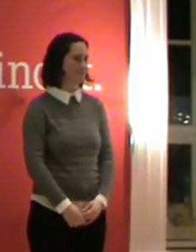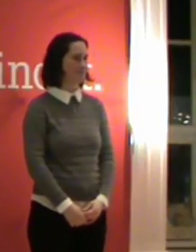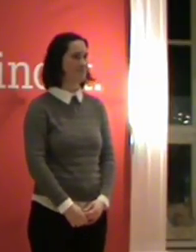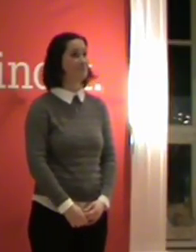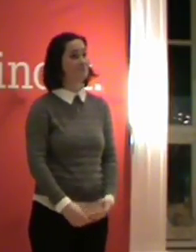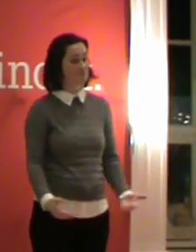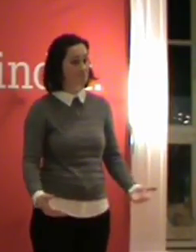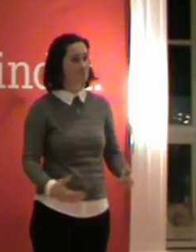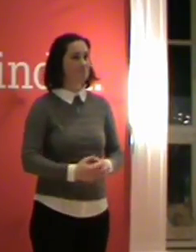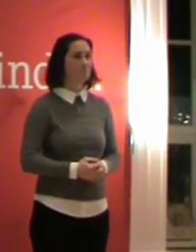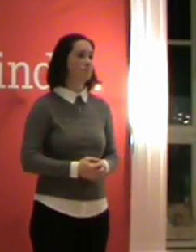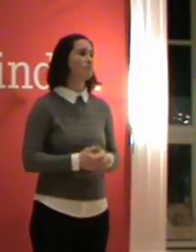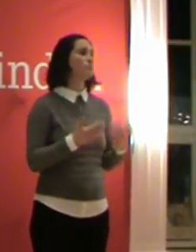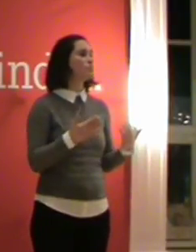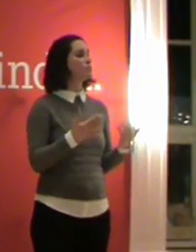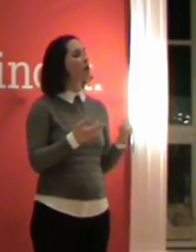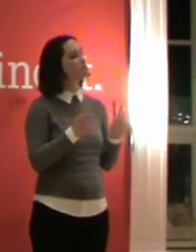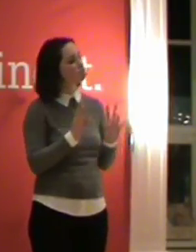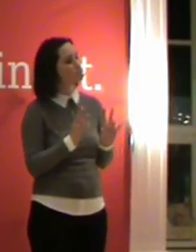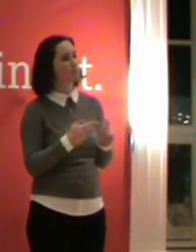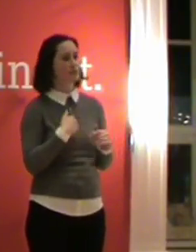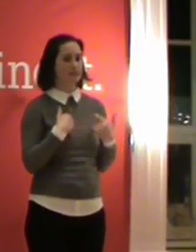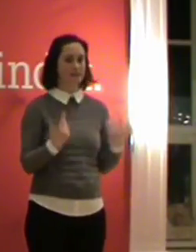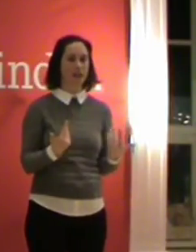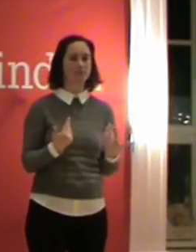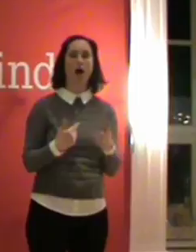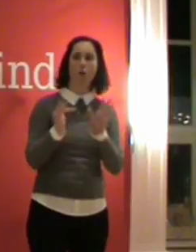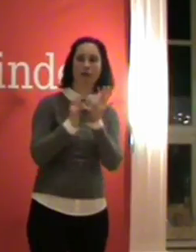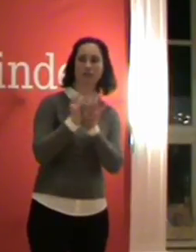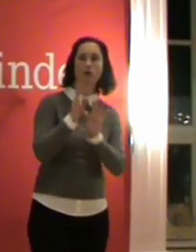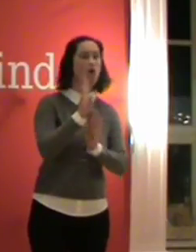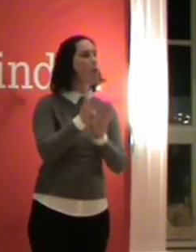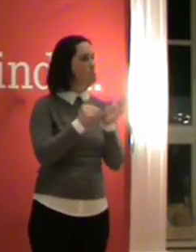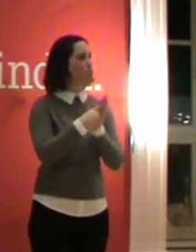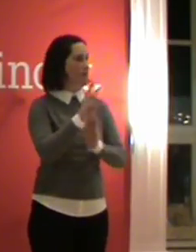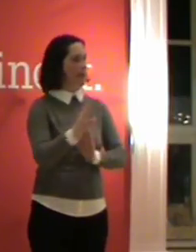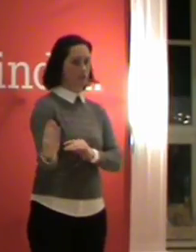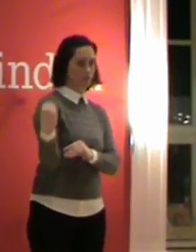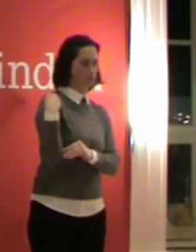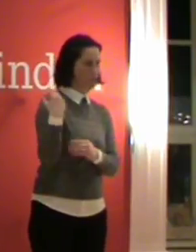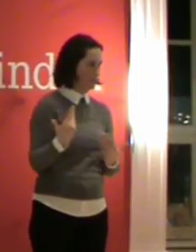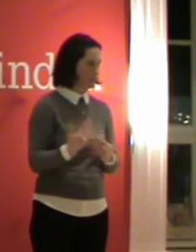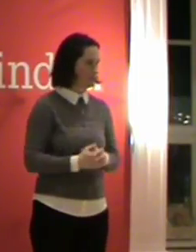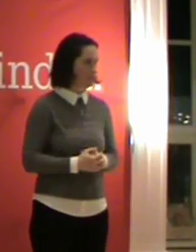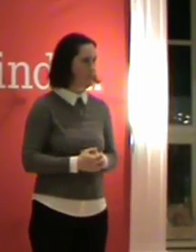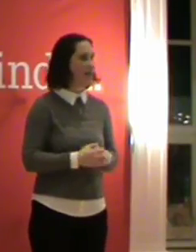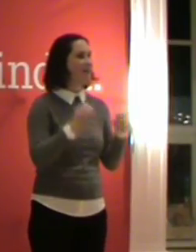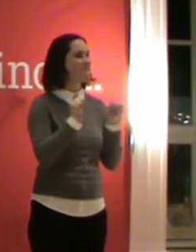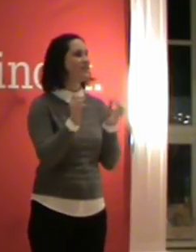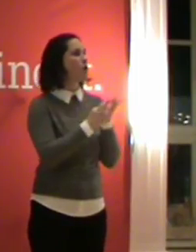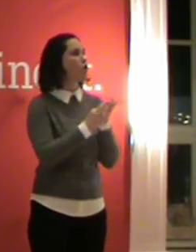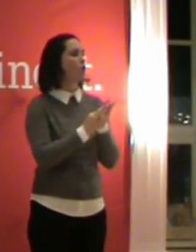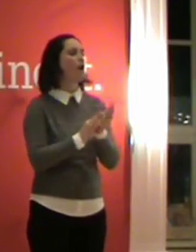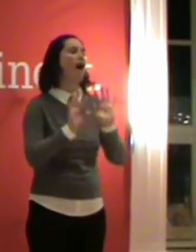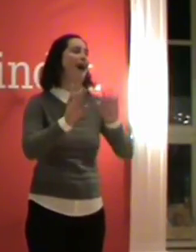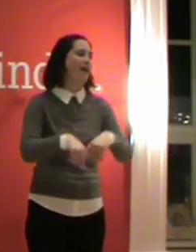Aber wenn man dann noch dazu sagt, in großer Ruhe, da bin ich auch mit Christoph Butterbecke darauf aufmerksam gemacht worden, dass der eigentlich ein ganz